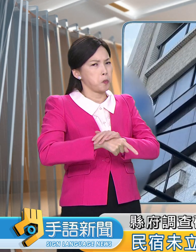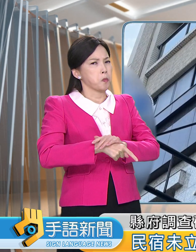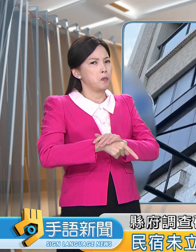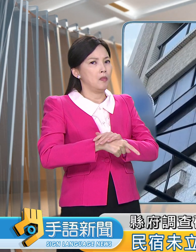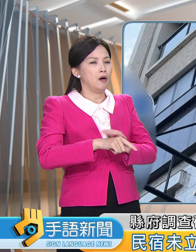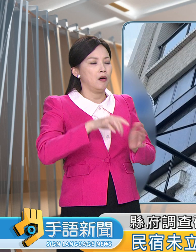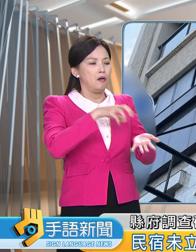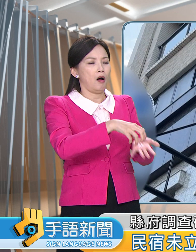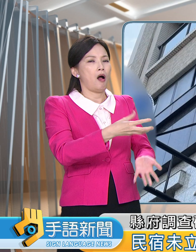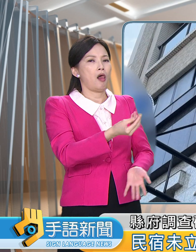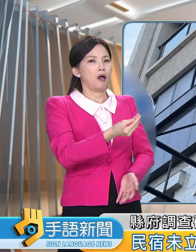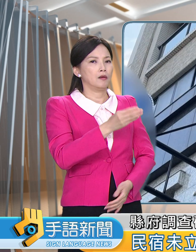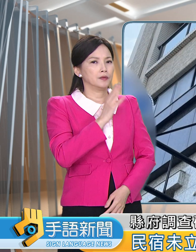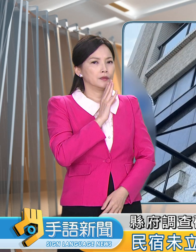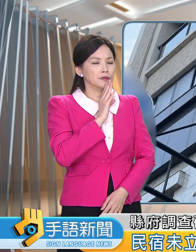宿。